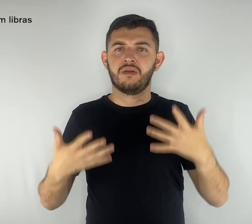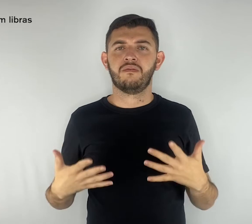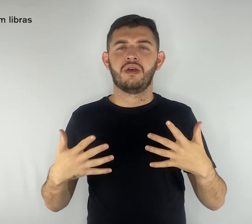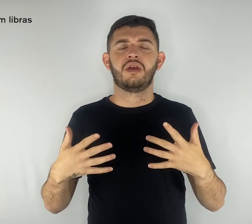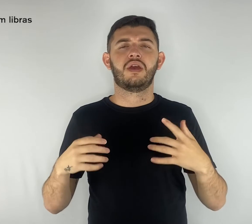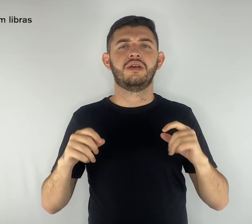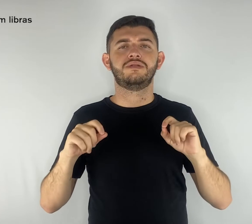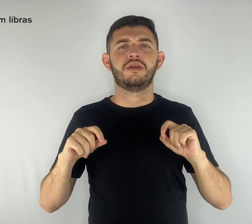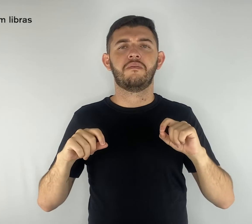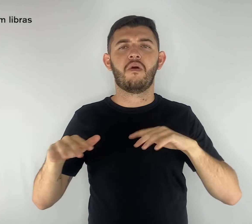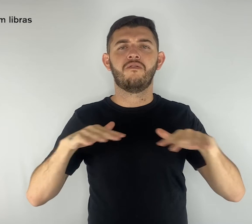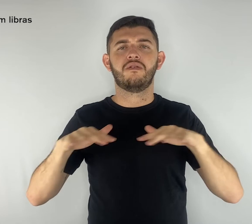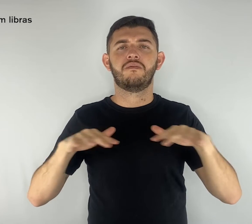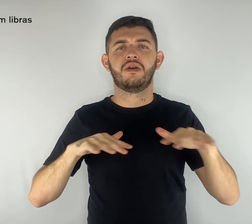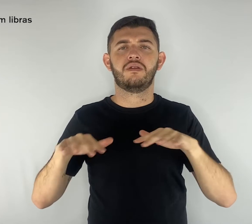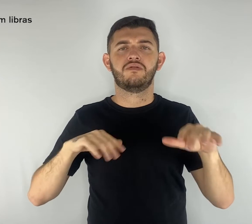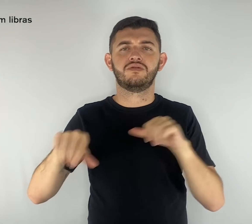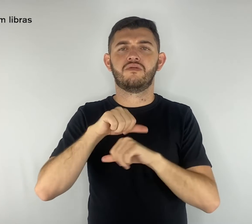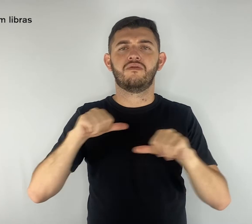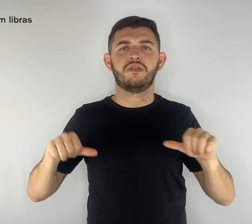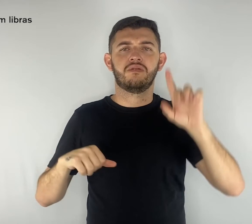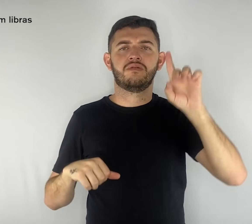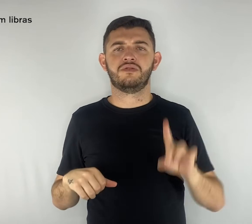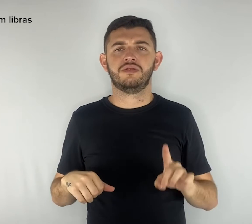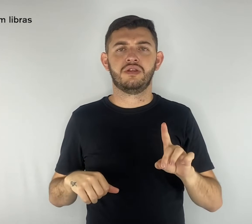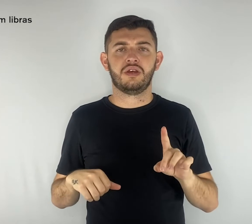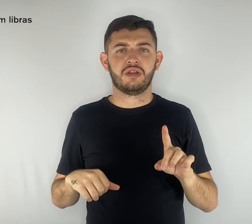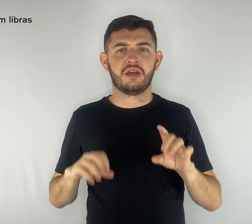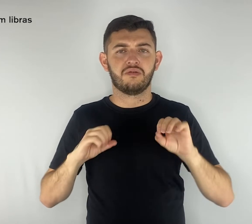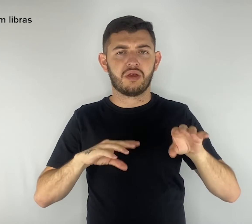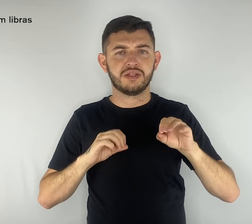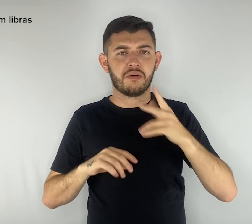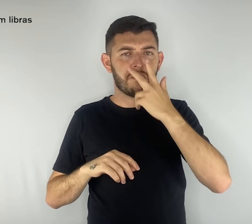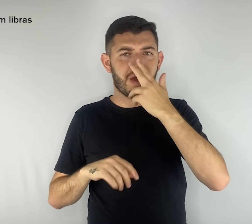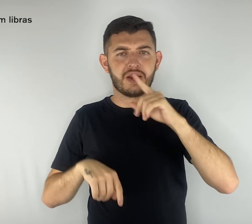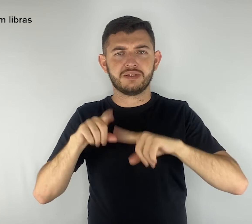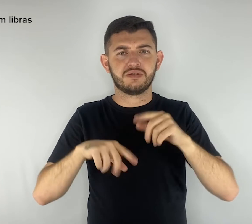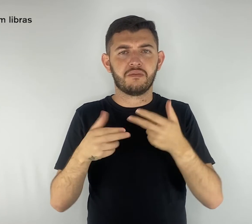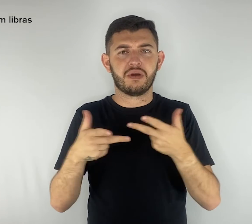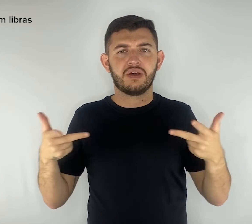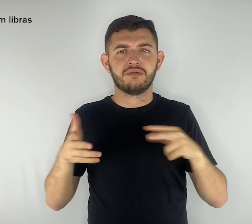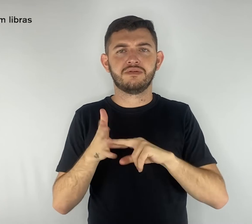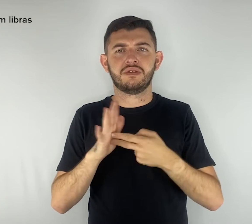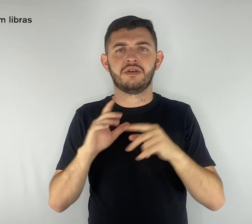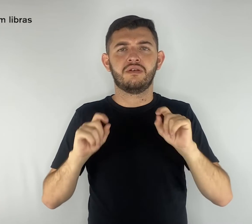de conversão do direito à educação a uma mera mercadoria é uma negação de um